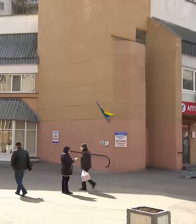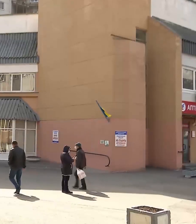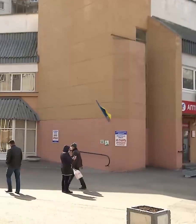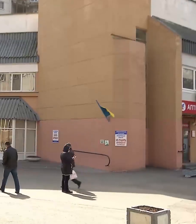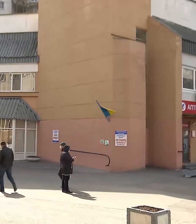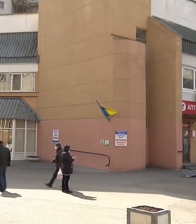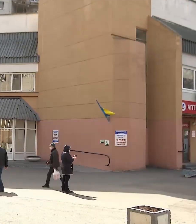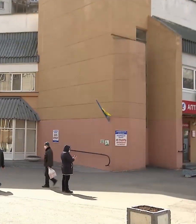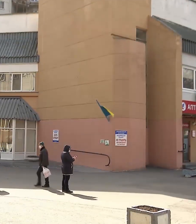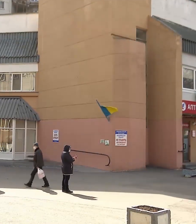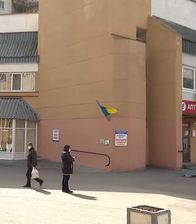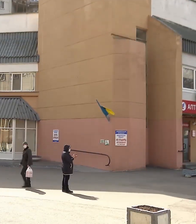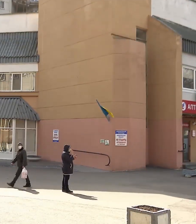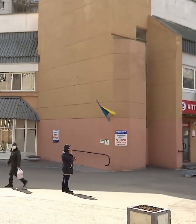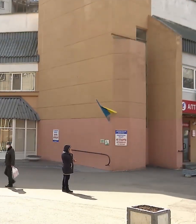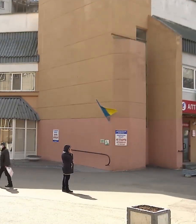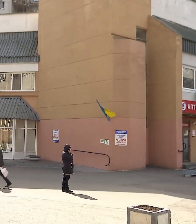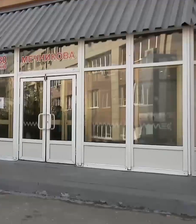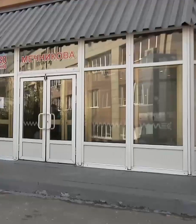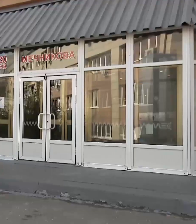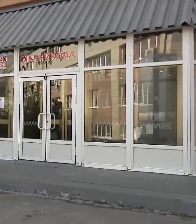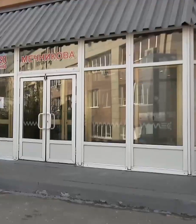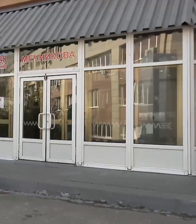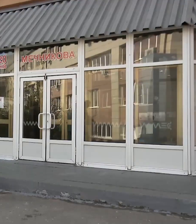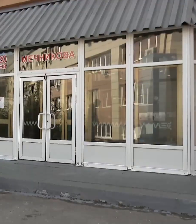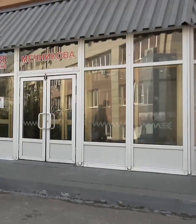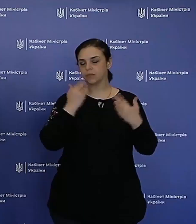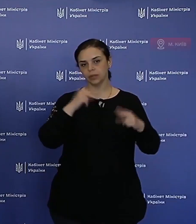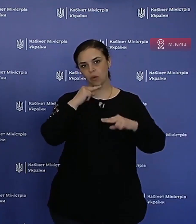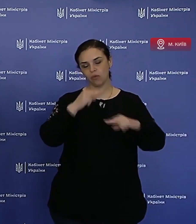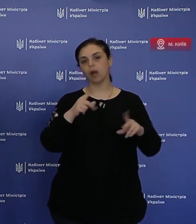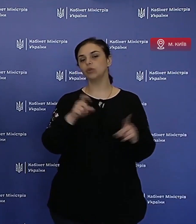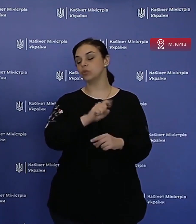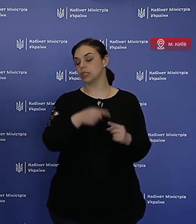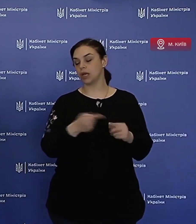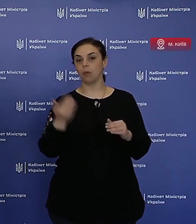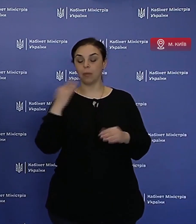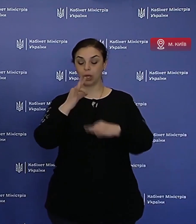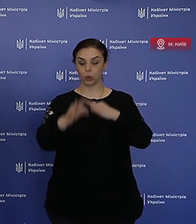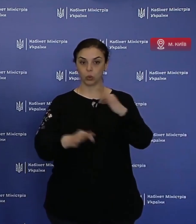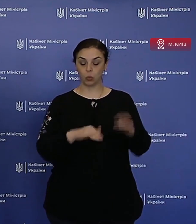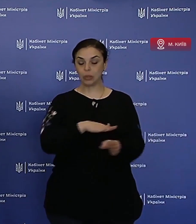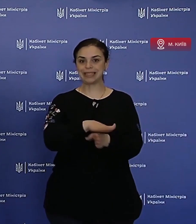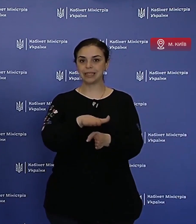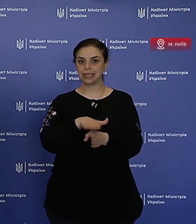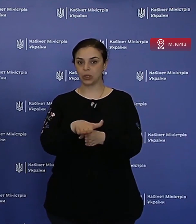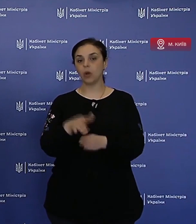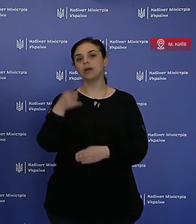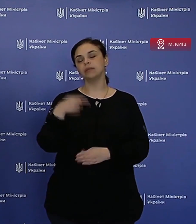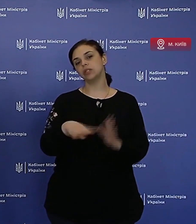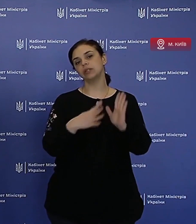Великдень зафіксовано 261 новий випадок зараження. За попередню добу здійснено